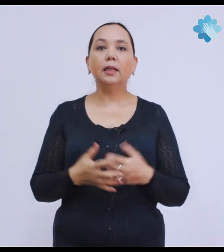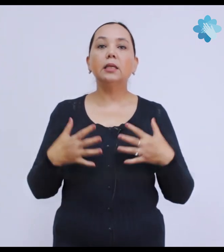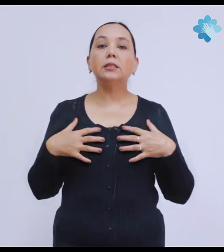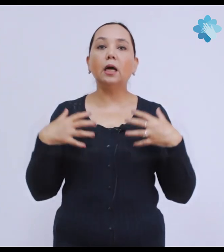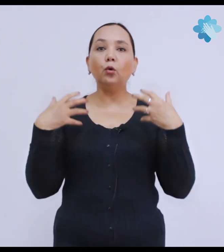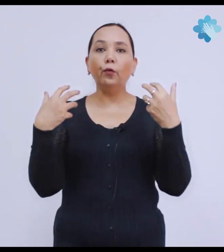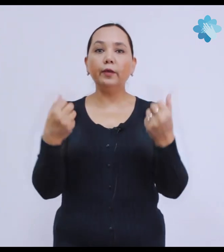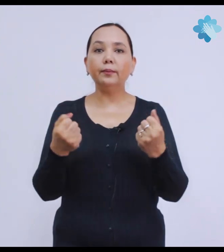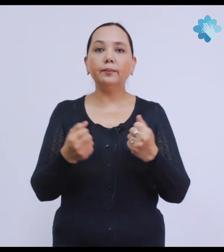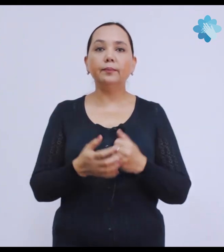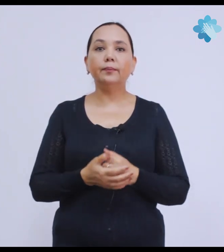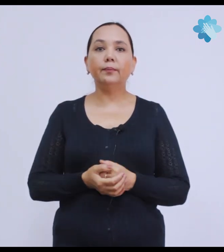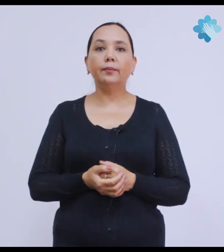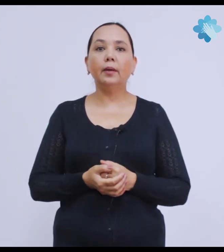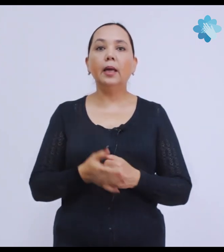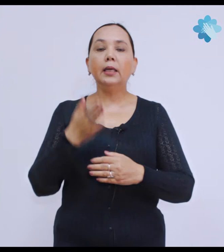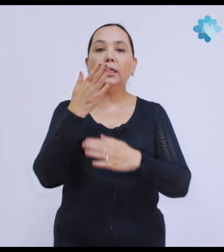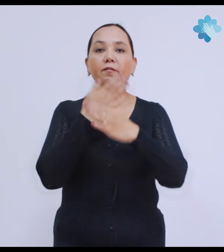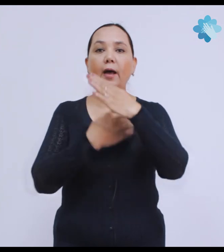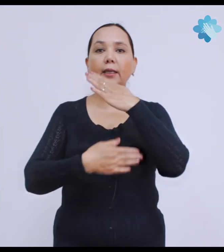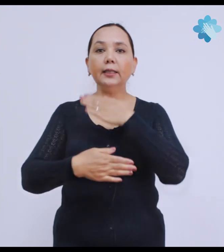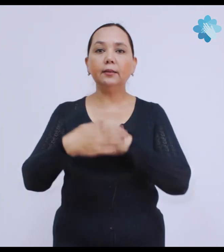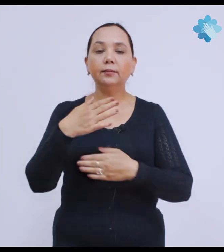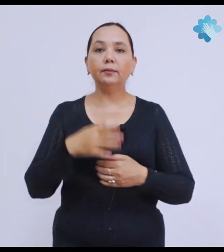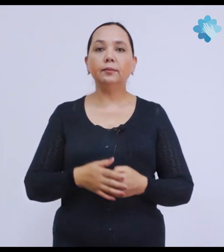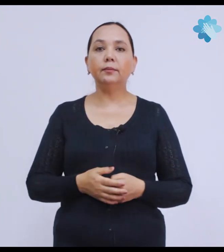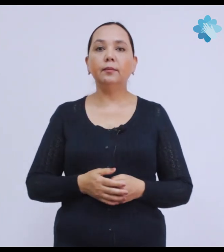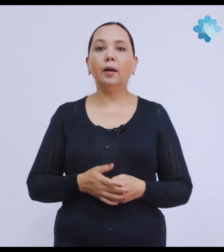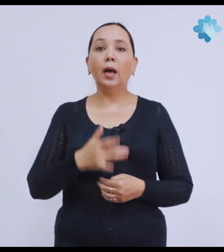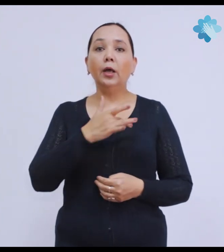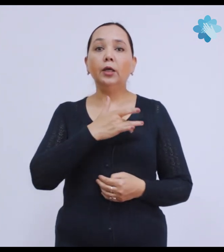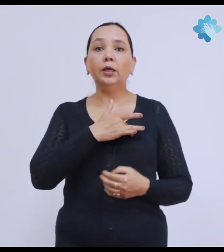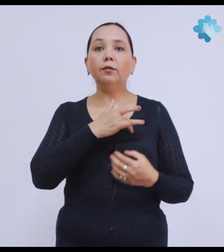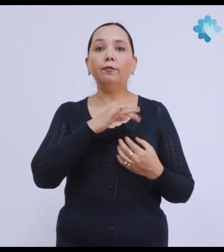здоровье инвалид инфаркт